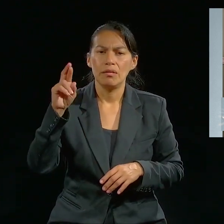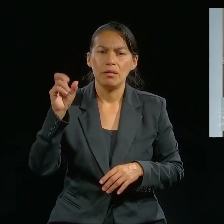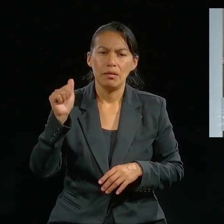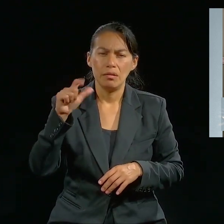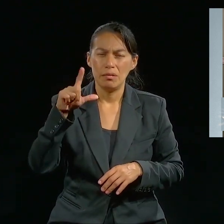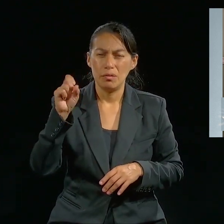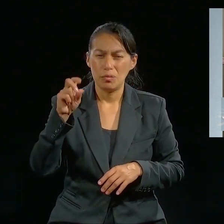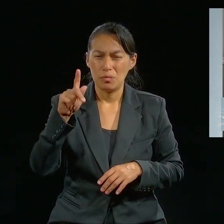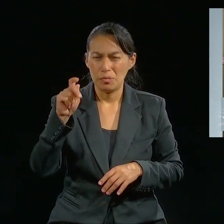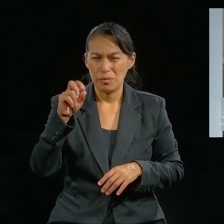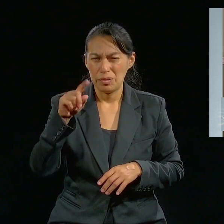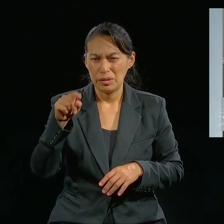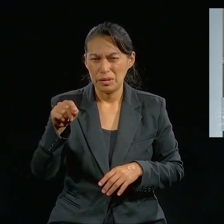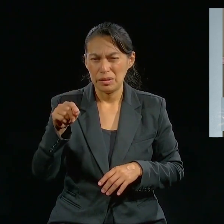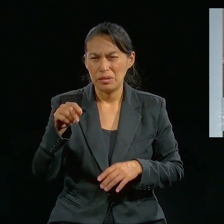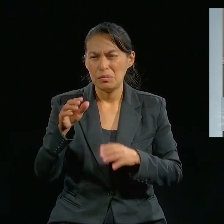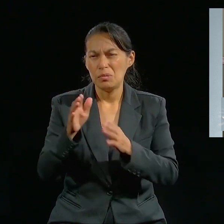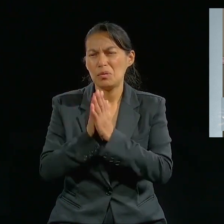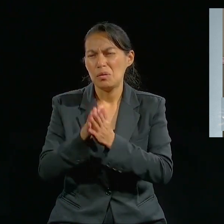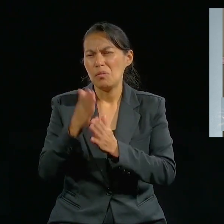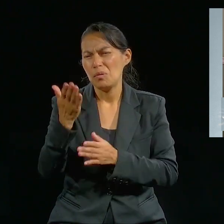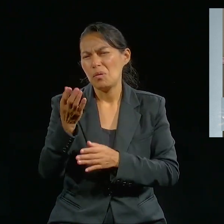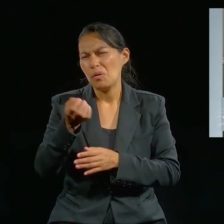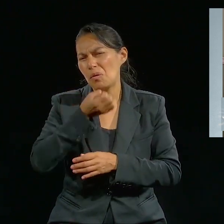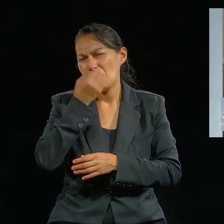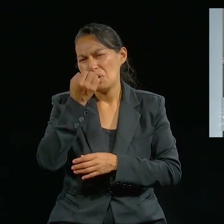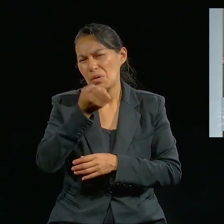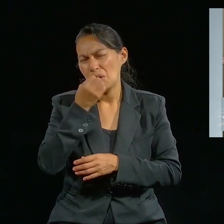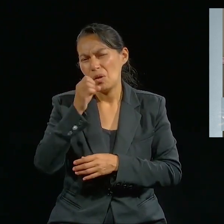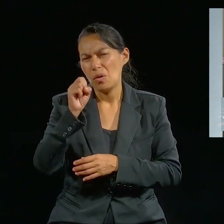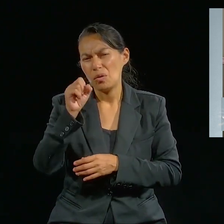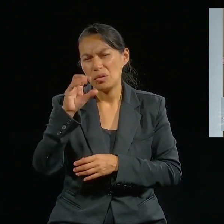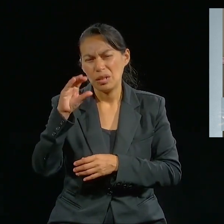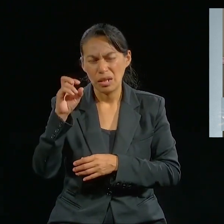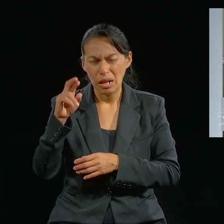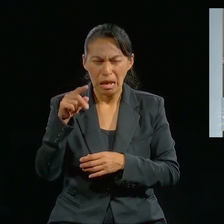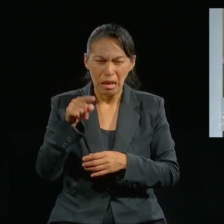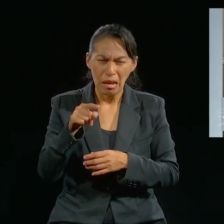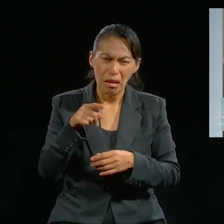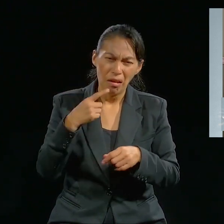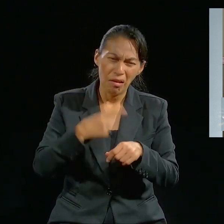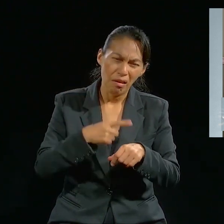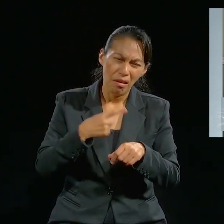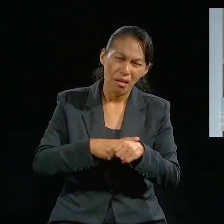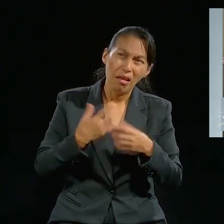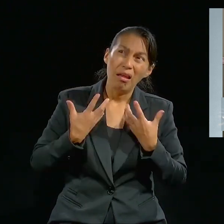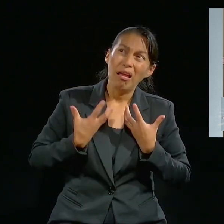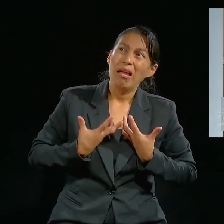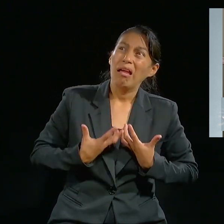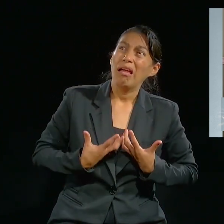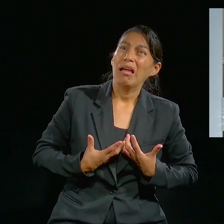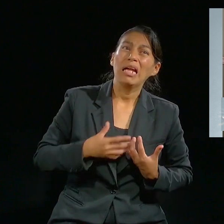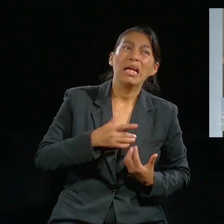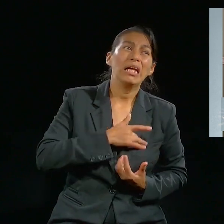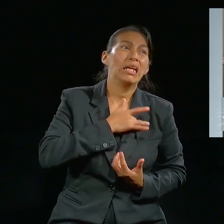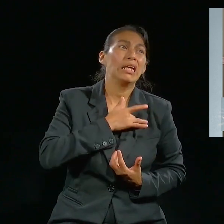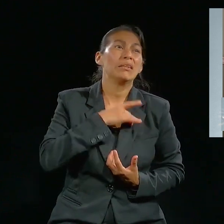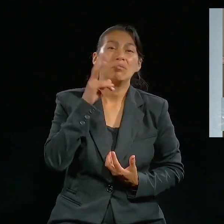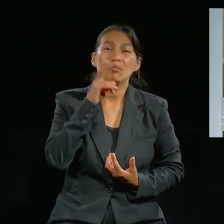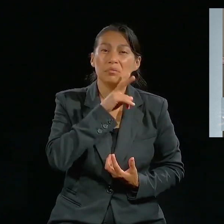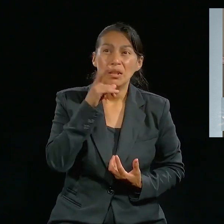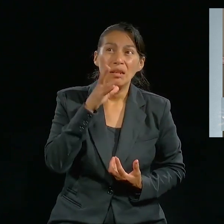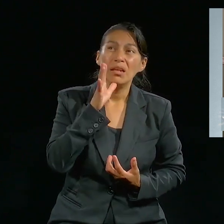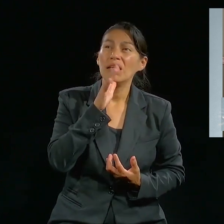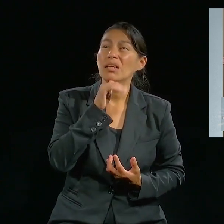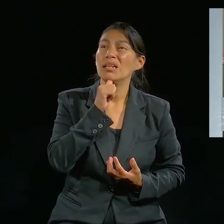depresión y dan episodio y tiene episodio de ansiedad y dice que se siente mal sin aire para